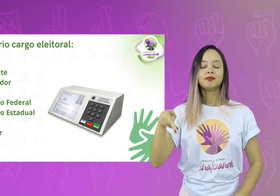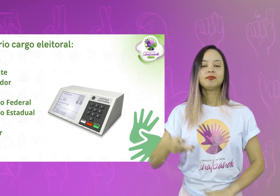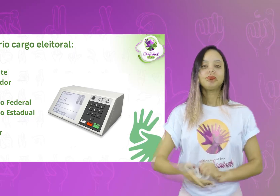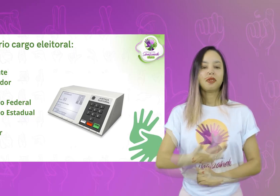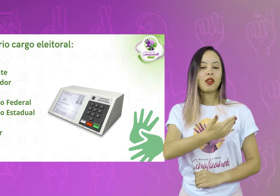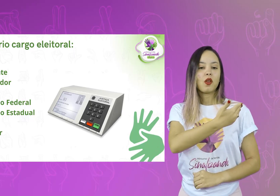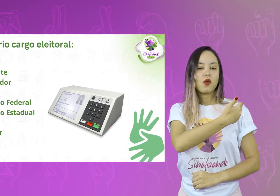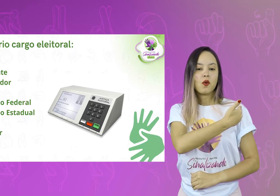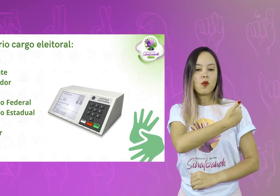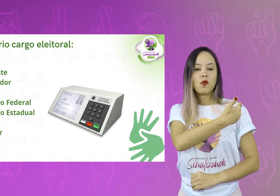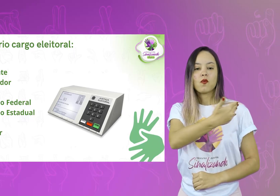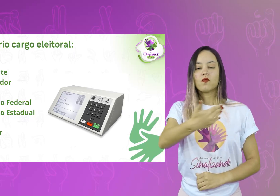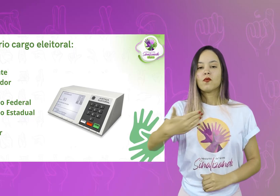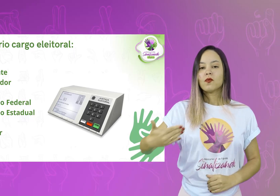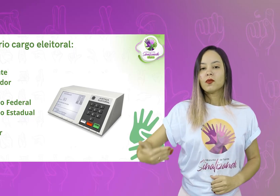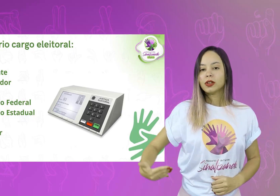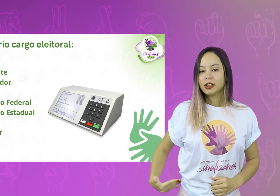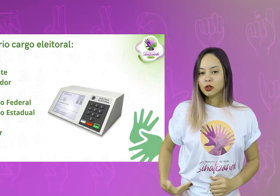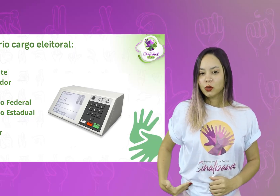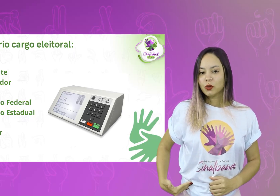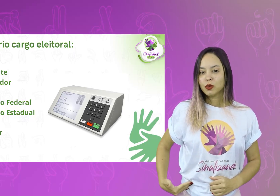presidente,